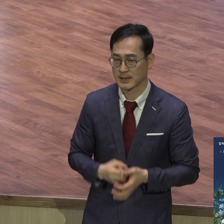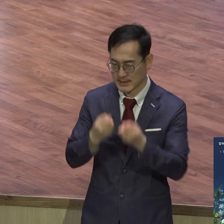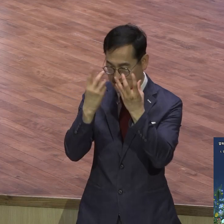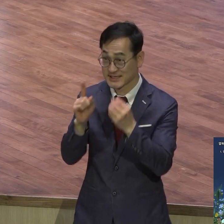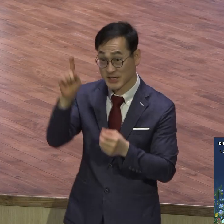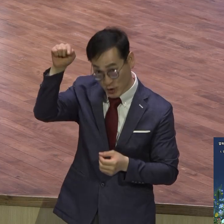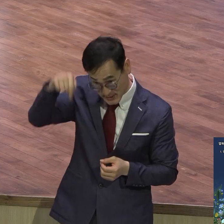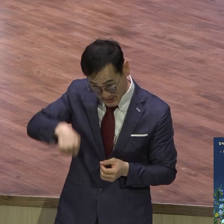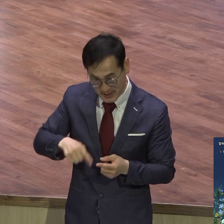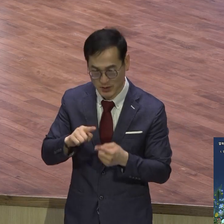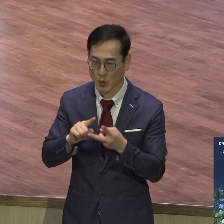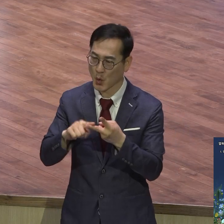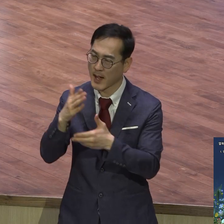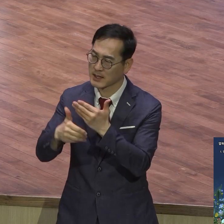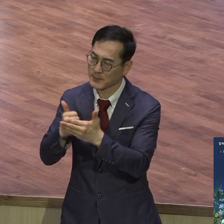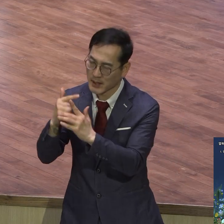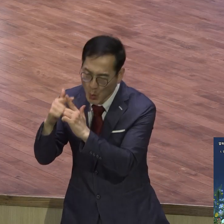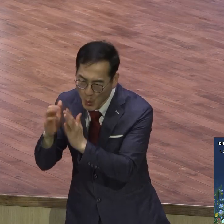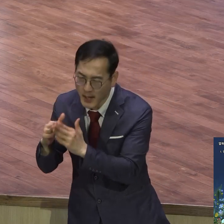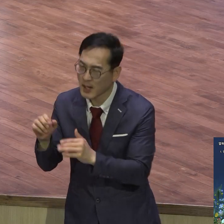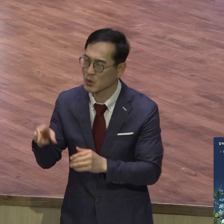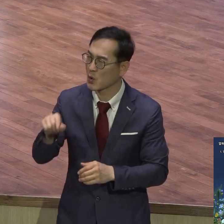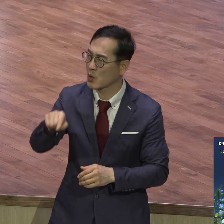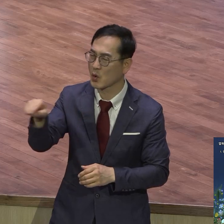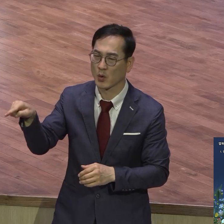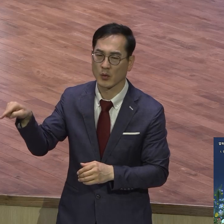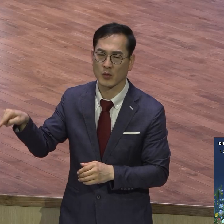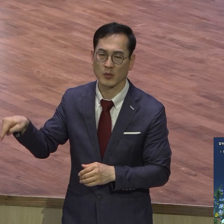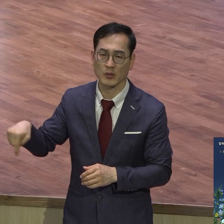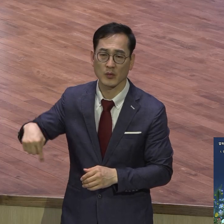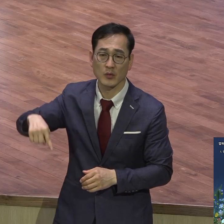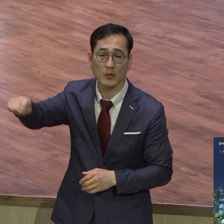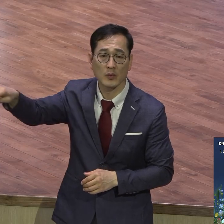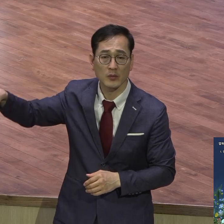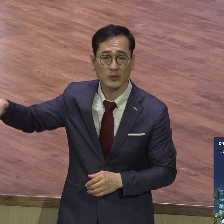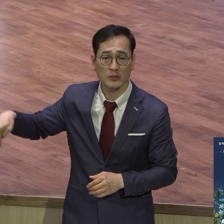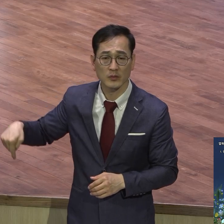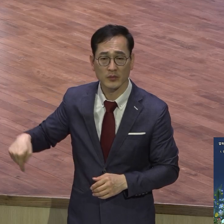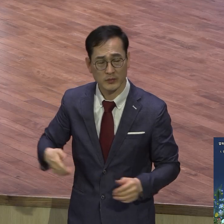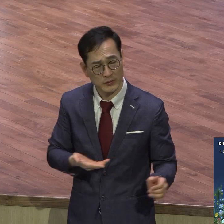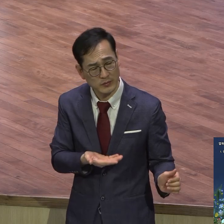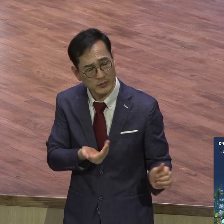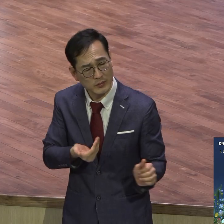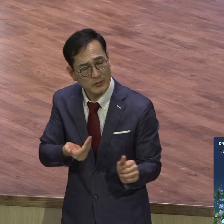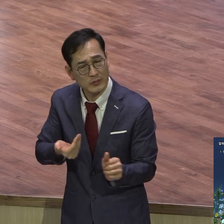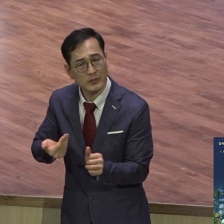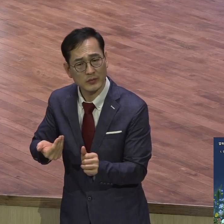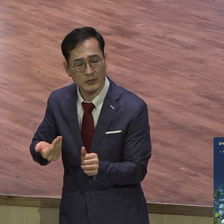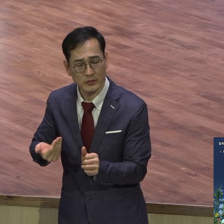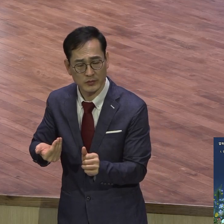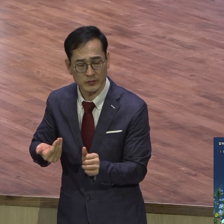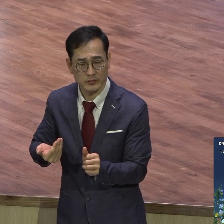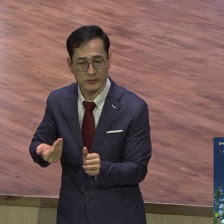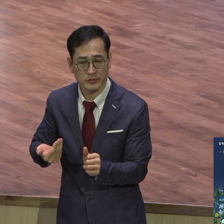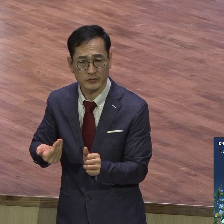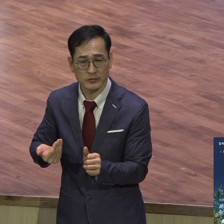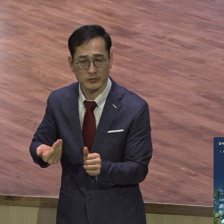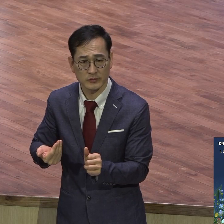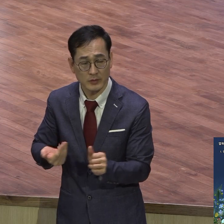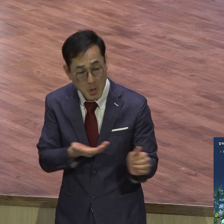니들이요 속게 만드는 핵심 부분이 뭡니까 이들이 하는 게 있습니다. 사회운동입니다.